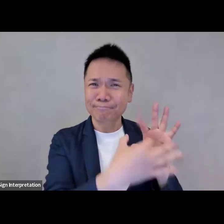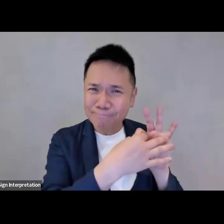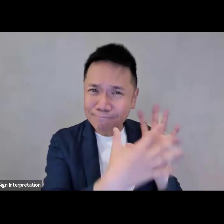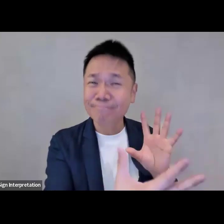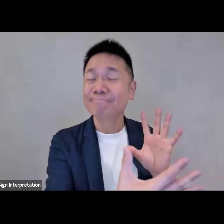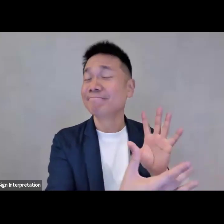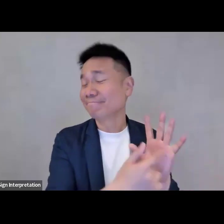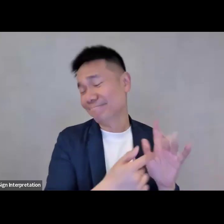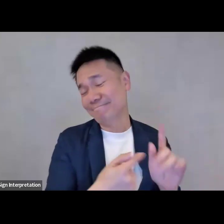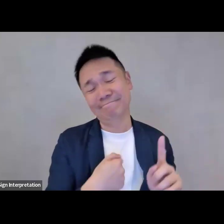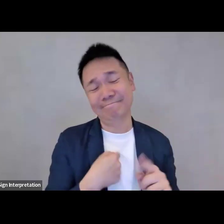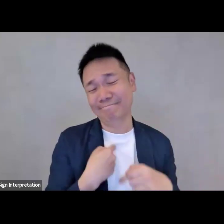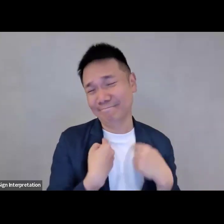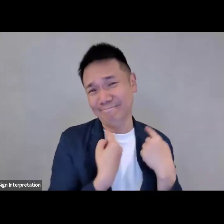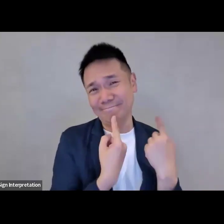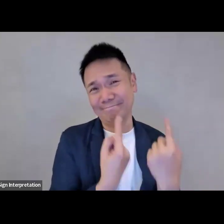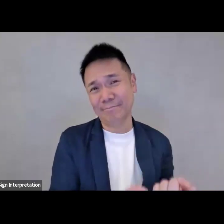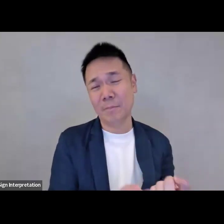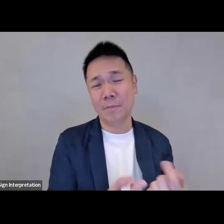因为呢，